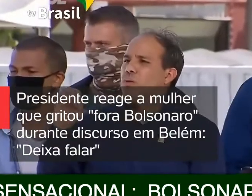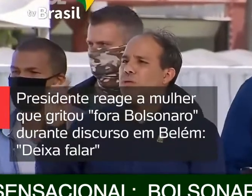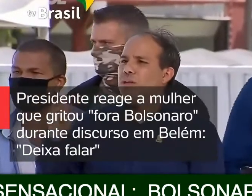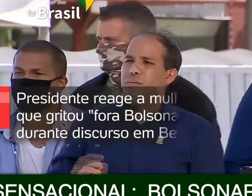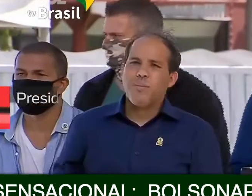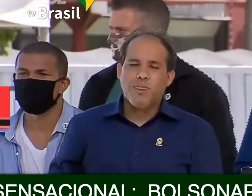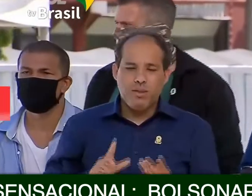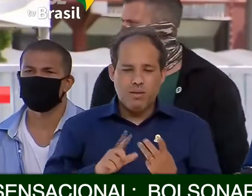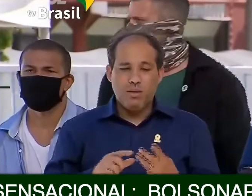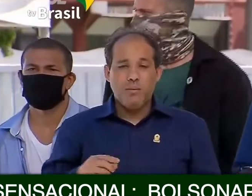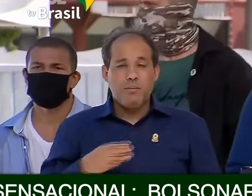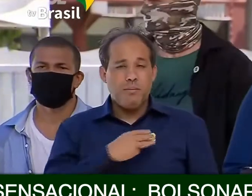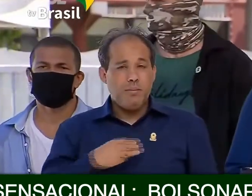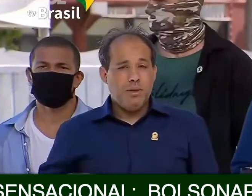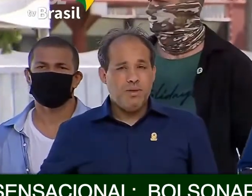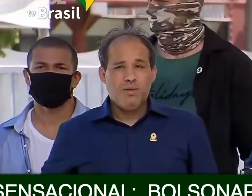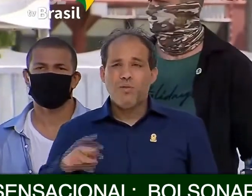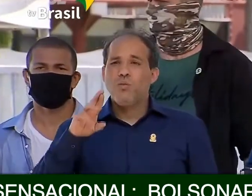Rogério Marinho,